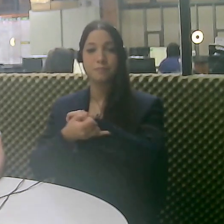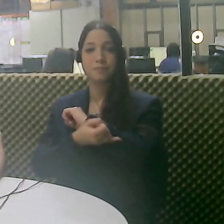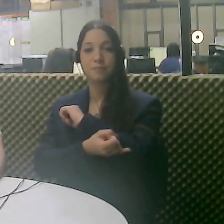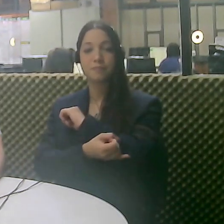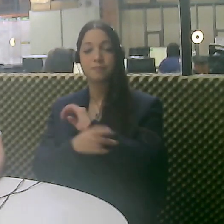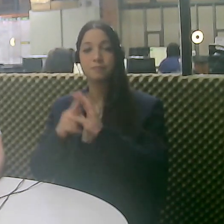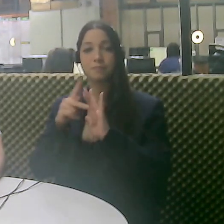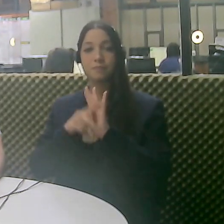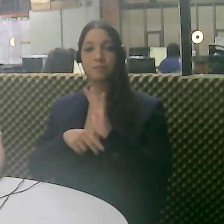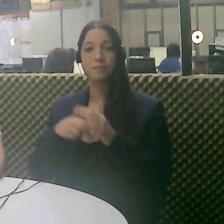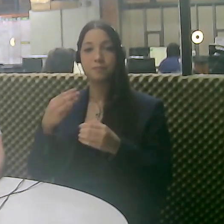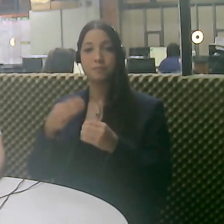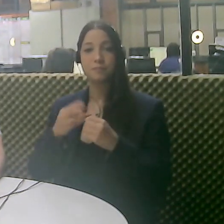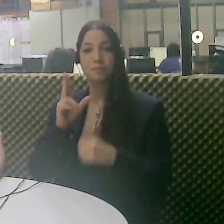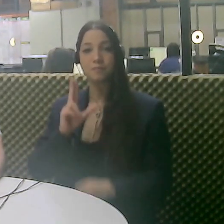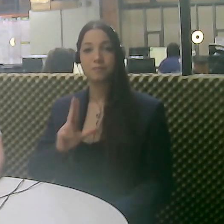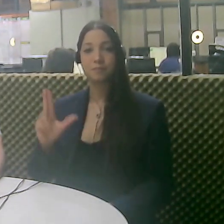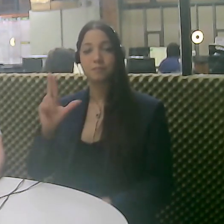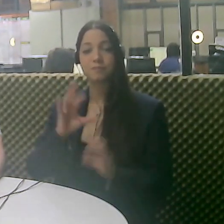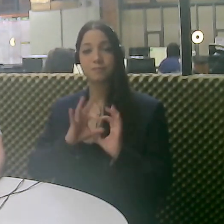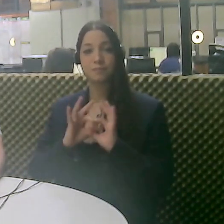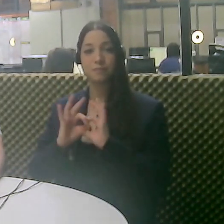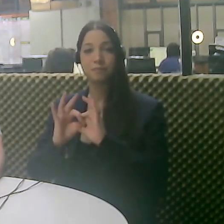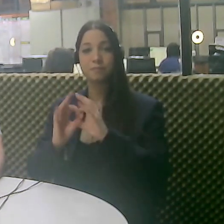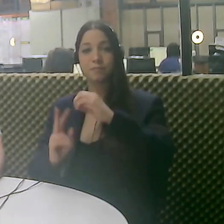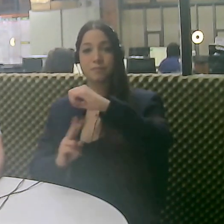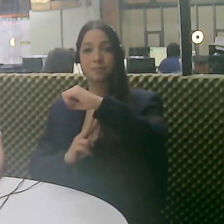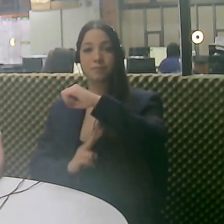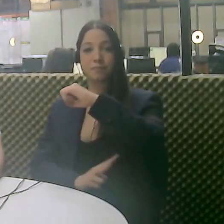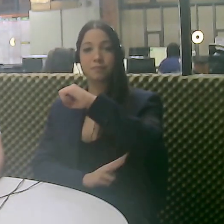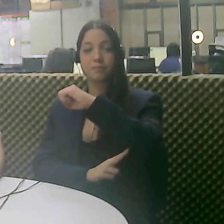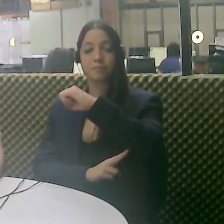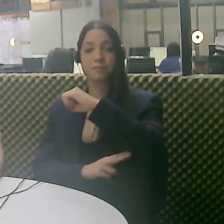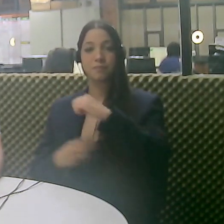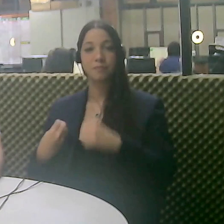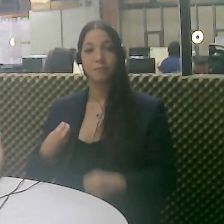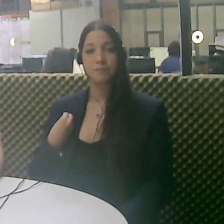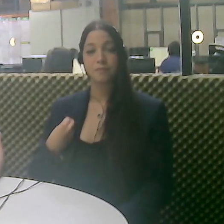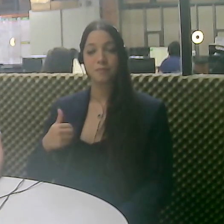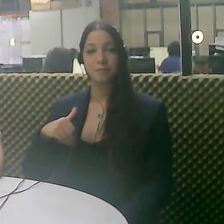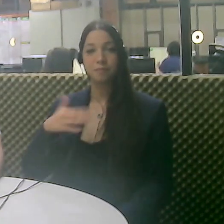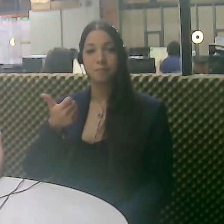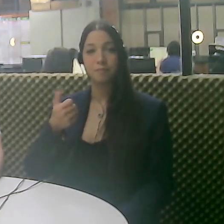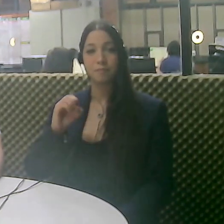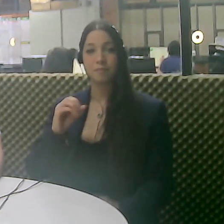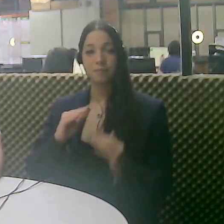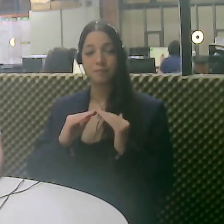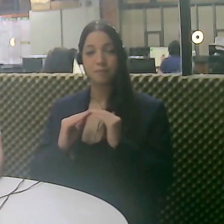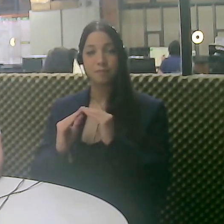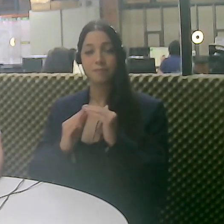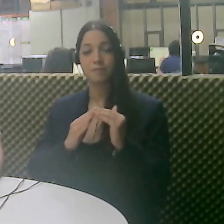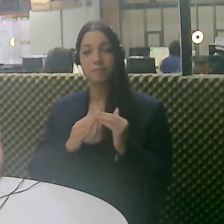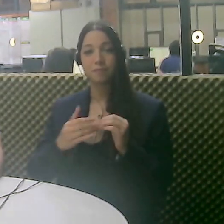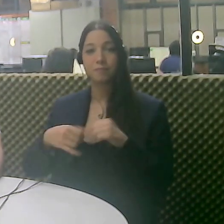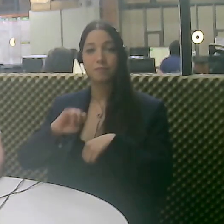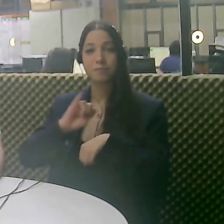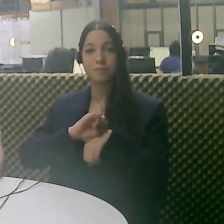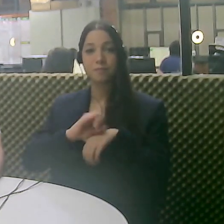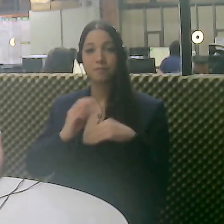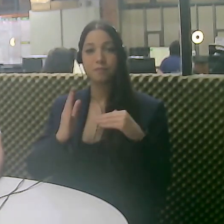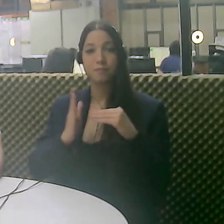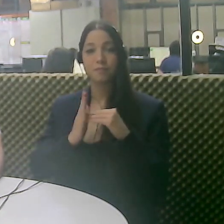municipal Uberlândia Integrada, o viaduto vai beneficiar moradores de mais de 10 bairros entre as regiões Central e